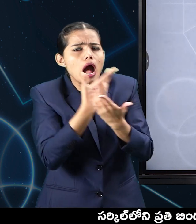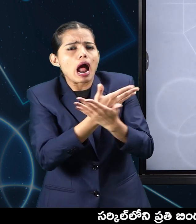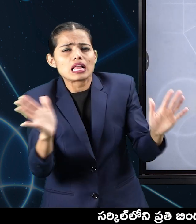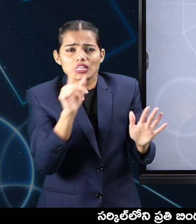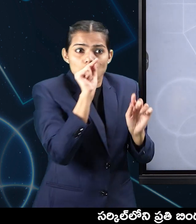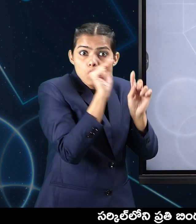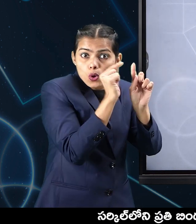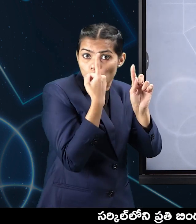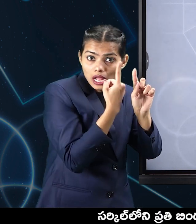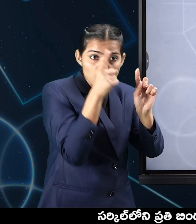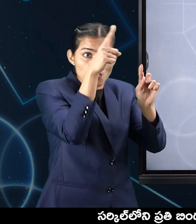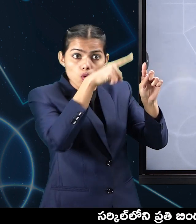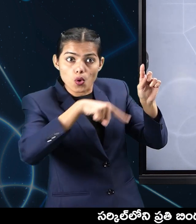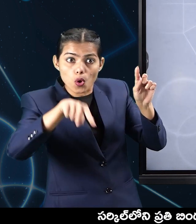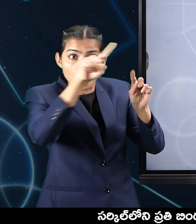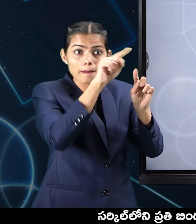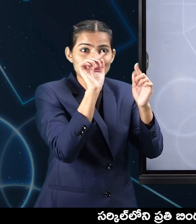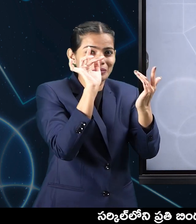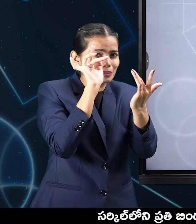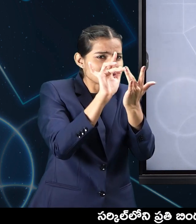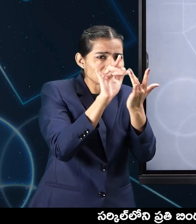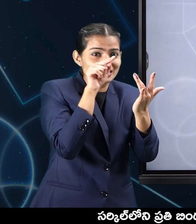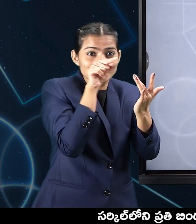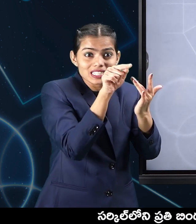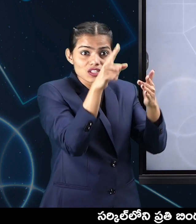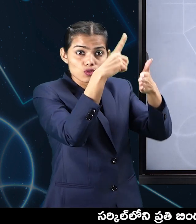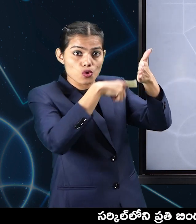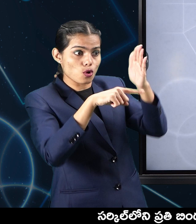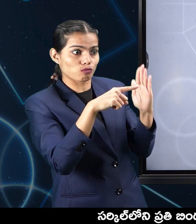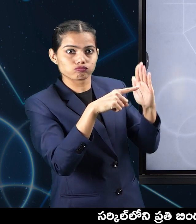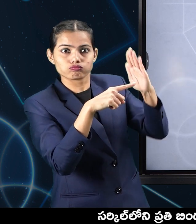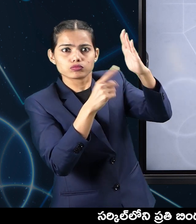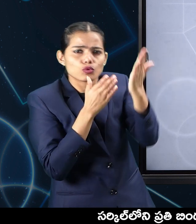సర్కిల్లోని ప్రతి బిందువుకు దాని గుండా ఒక ప్రత్యేకమైన టాంజెంట్ ఉంటుంది.